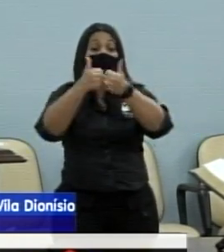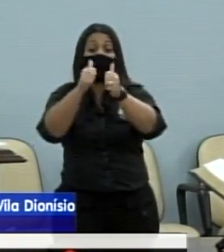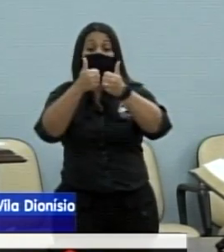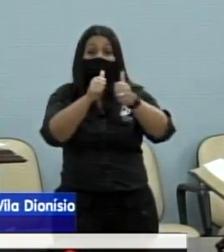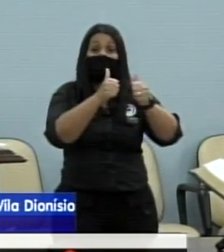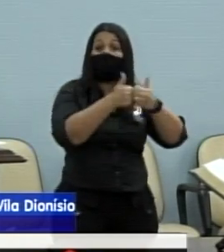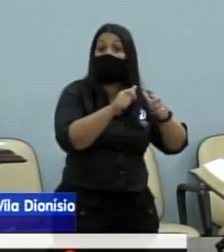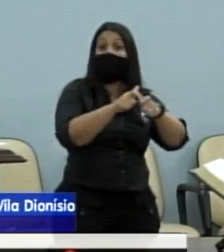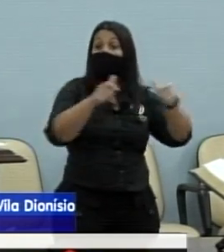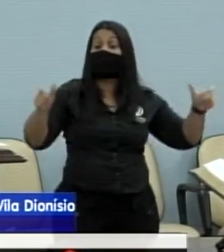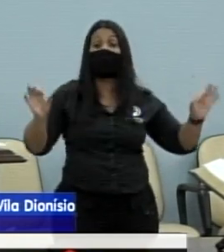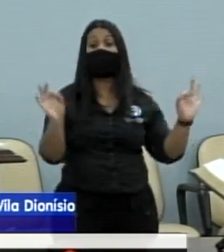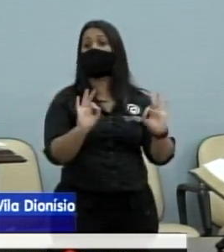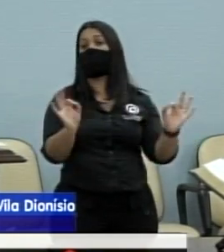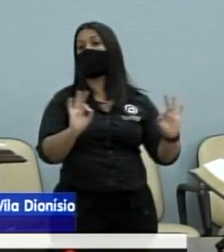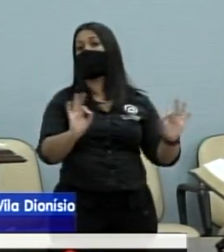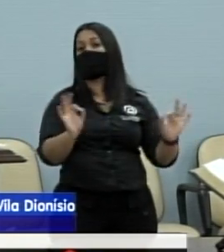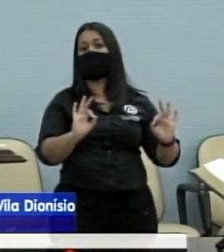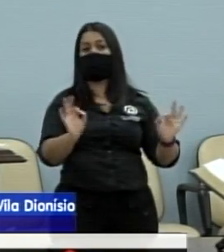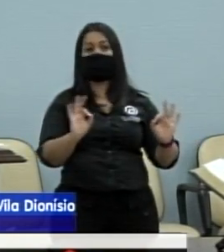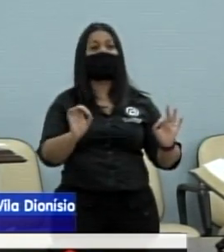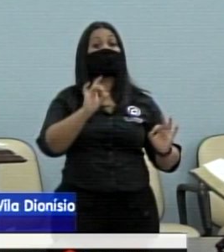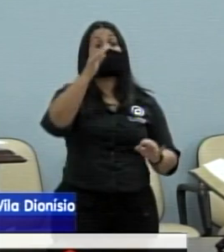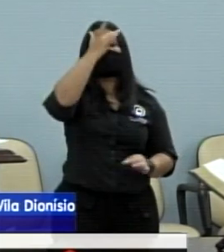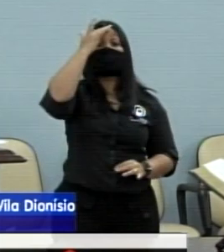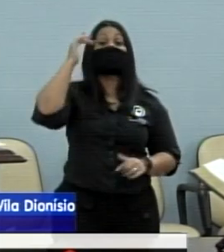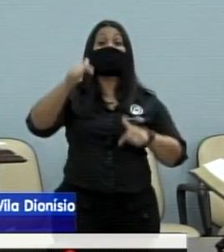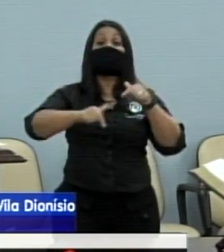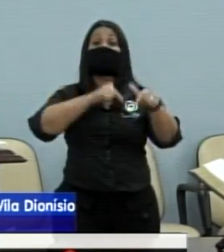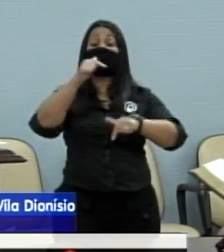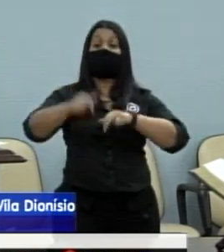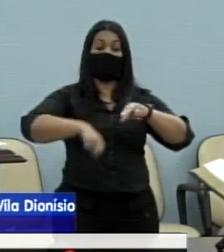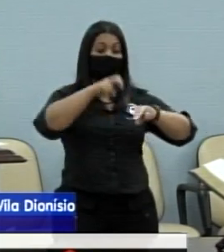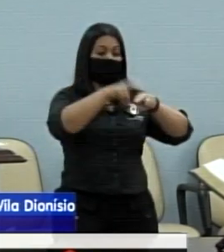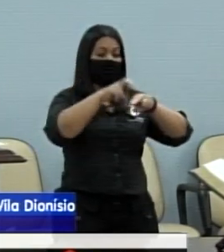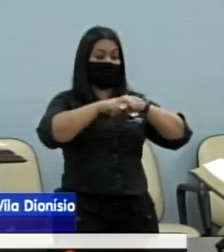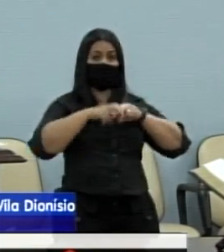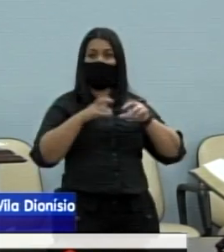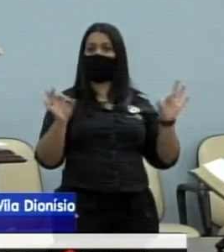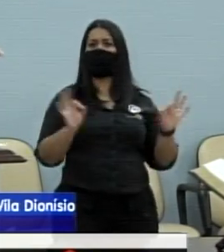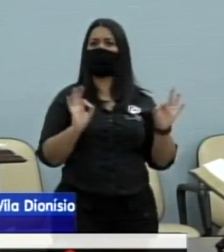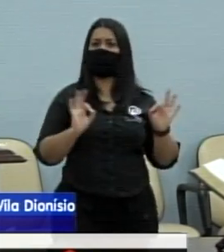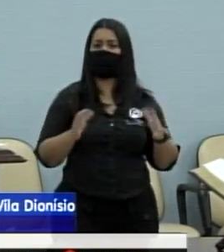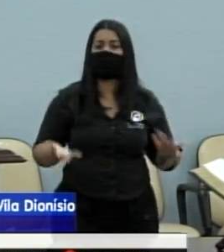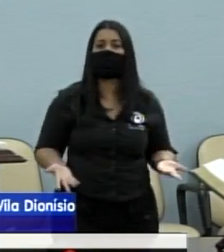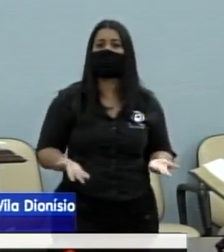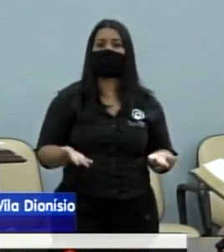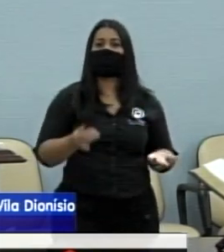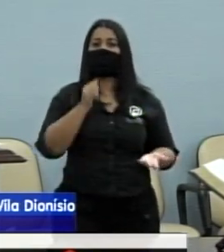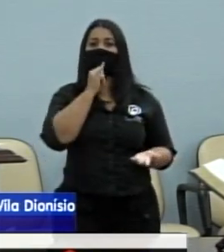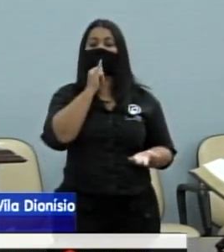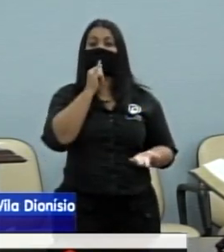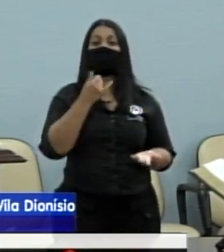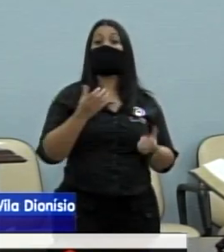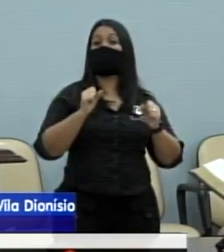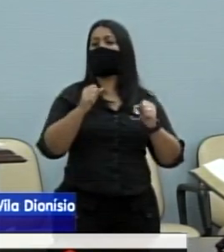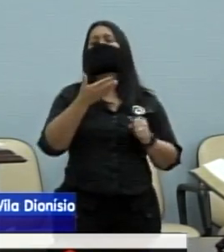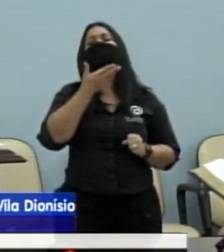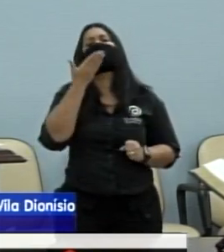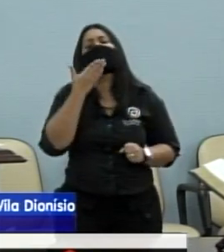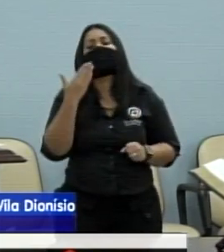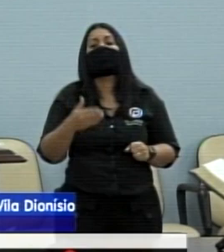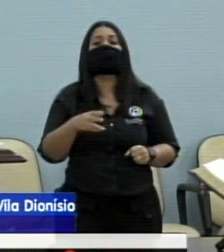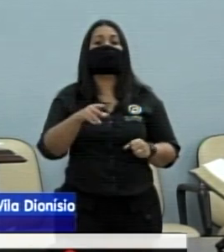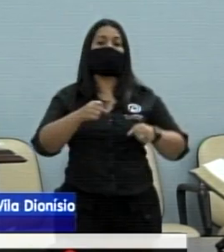para que a gente tivesse só trabalhadores circulando de forma sentada. É fácil vir para cá com o seu motorista particular. Pega a